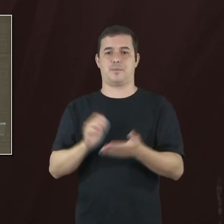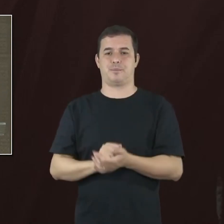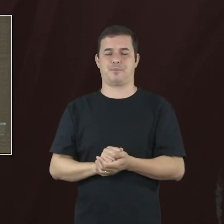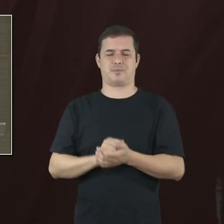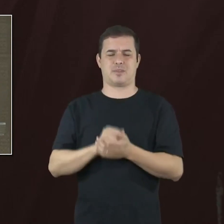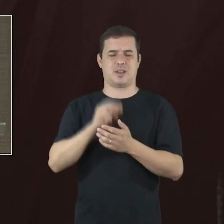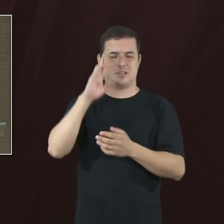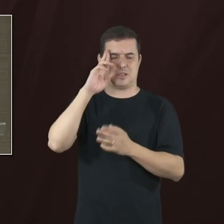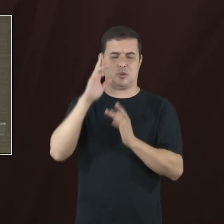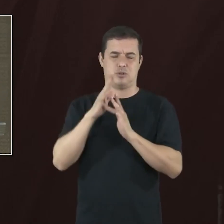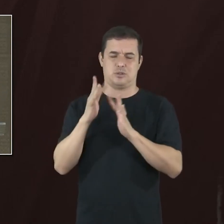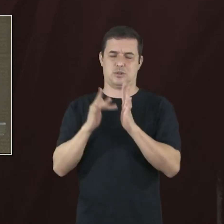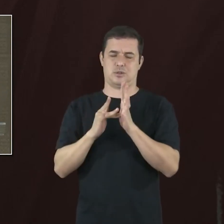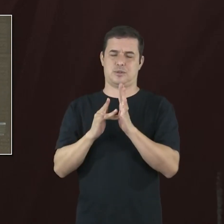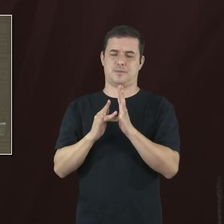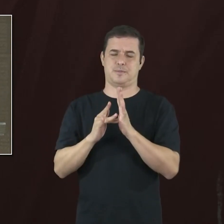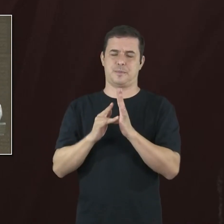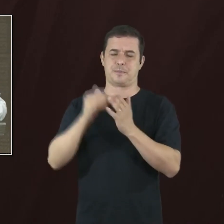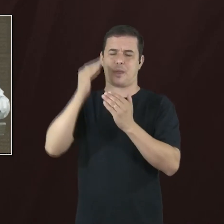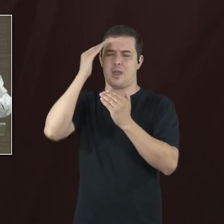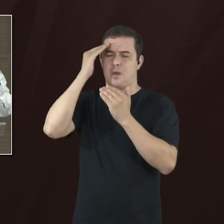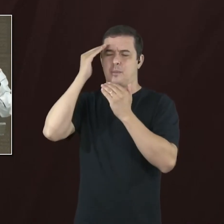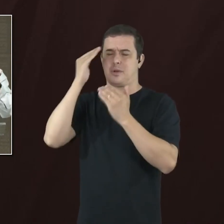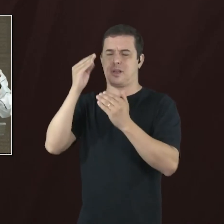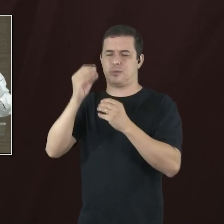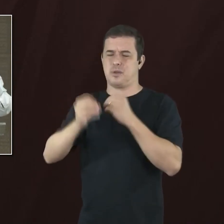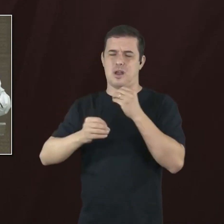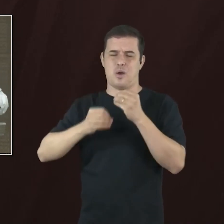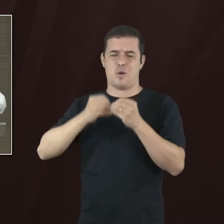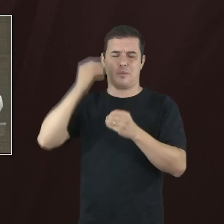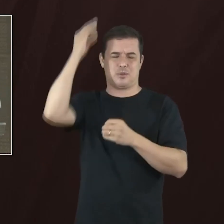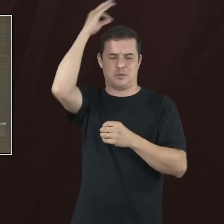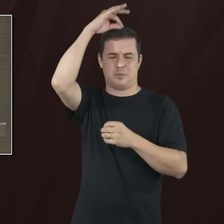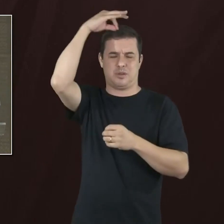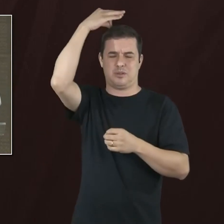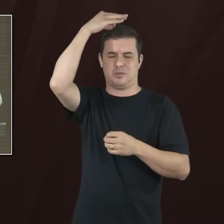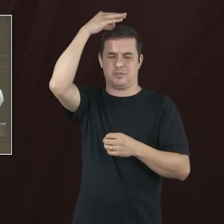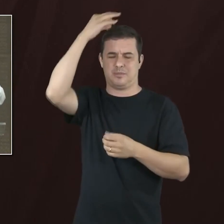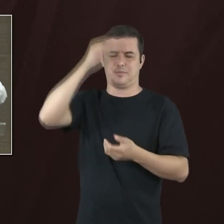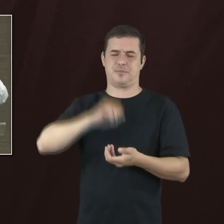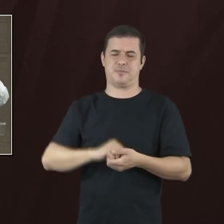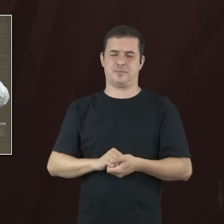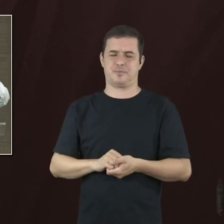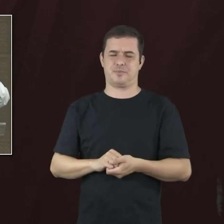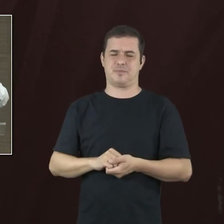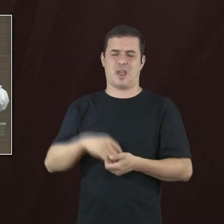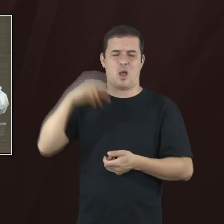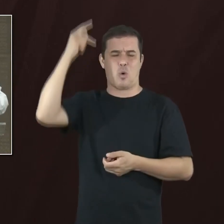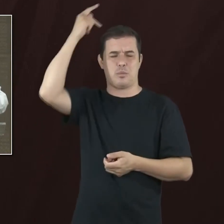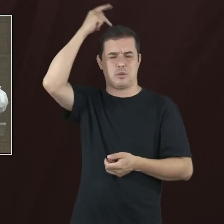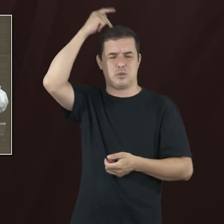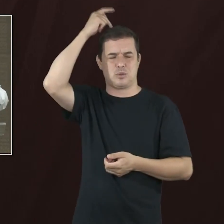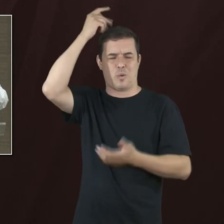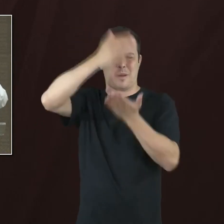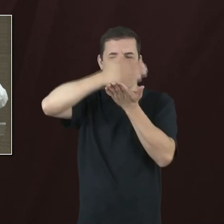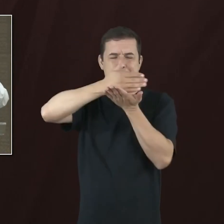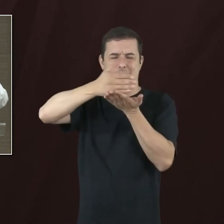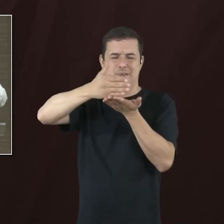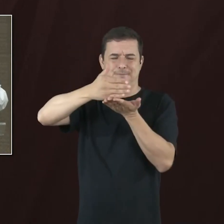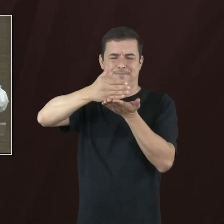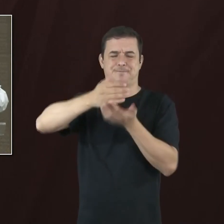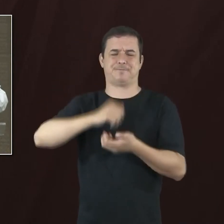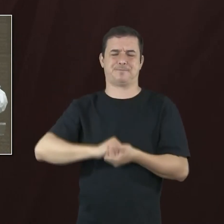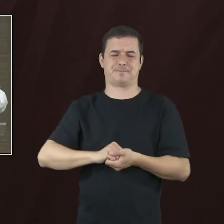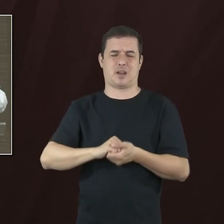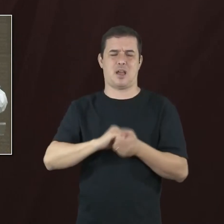Senhor Jesus, obrigado pela obra do Espírito Santo, que desde o dia de Pentecostes, o Senhor